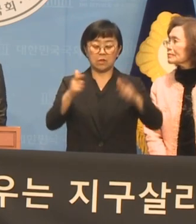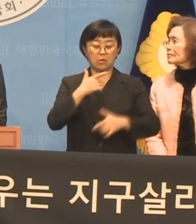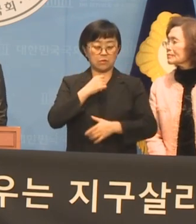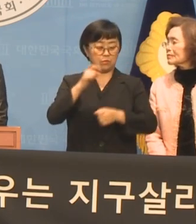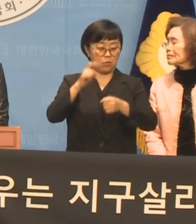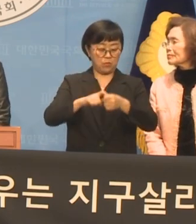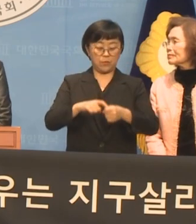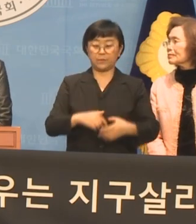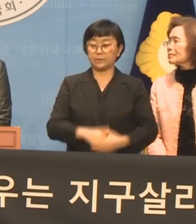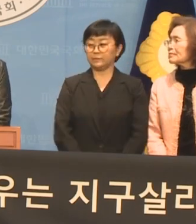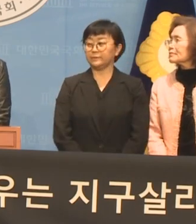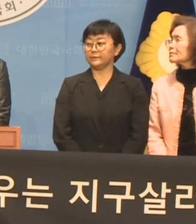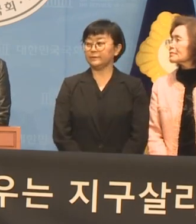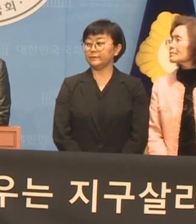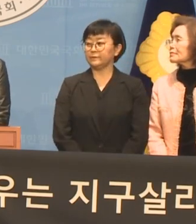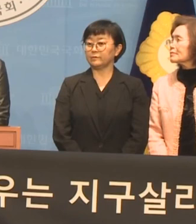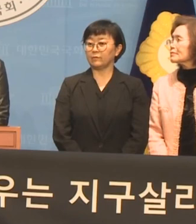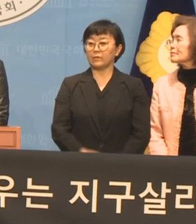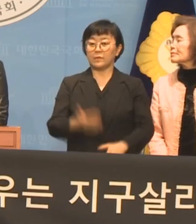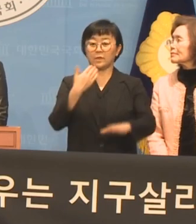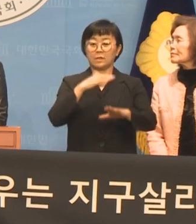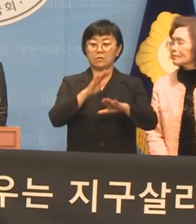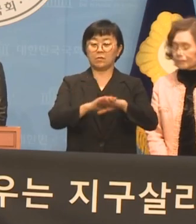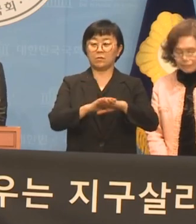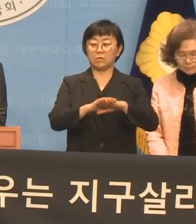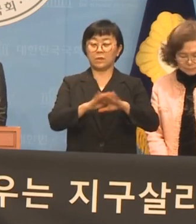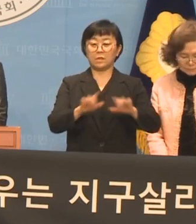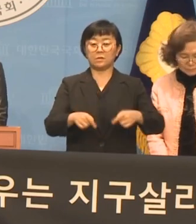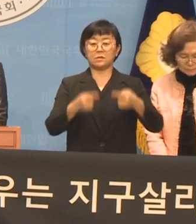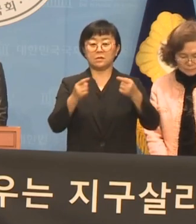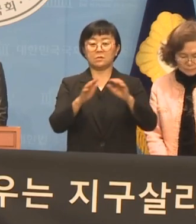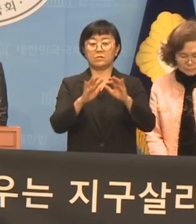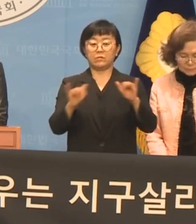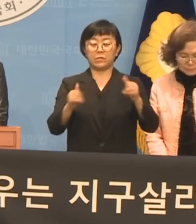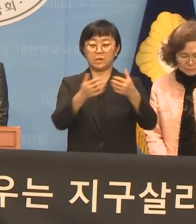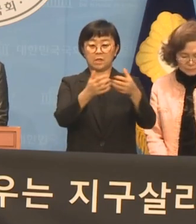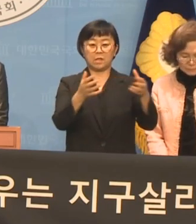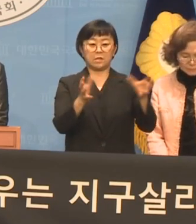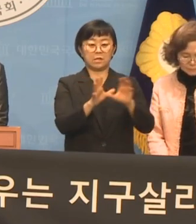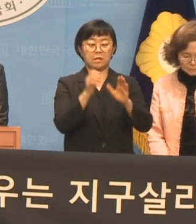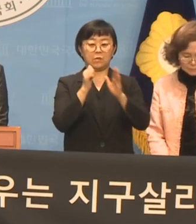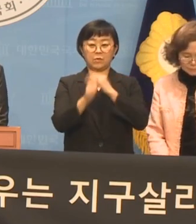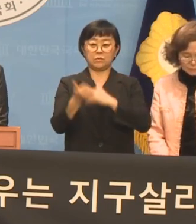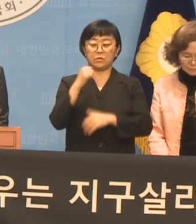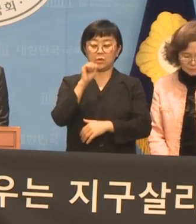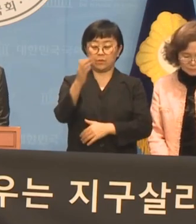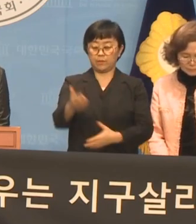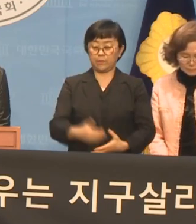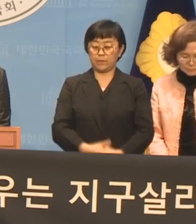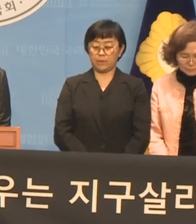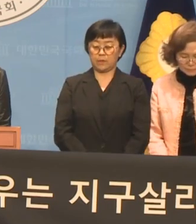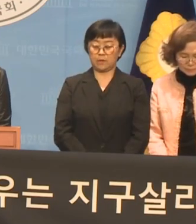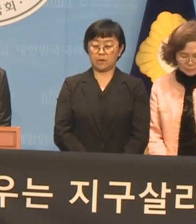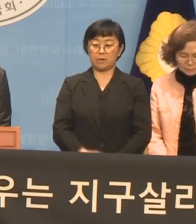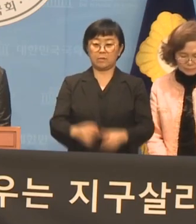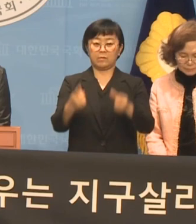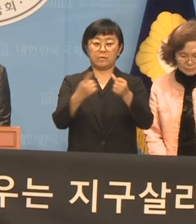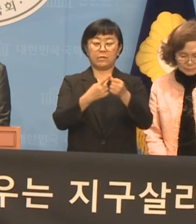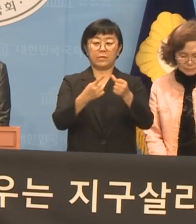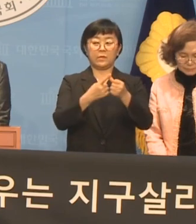목표가 있습니다. 참고로 참가하신 그 단체의 대표님들을 소개하겠습니다. 첫